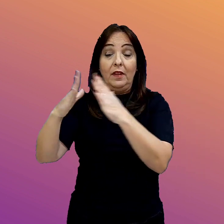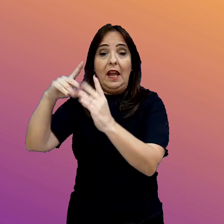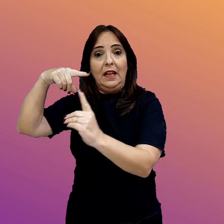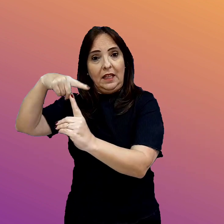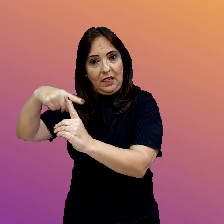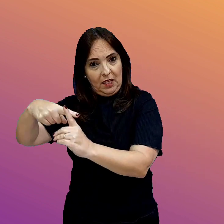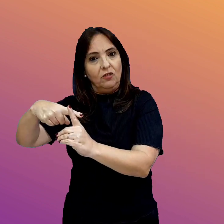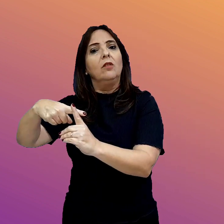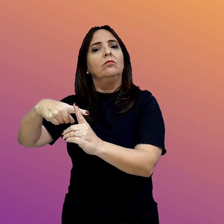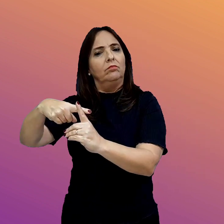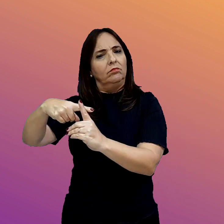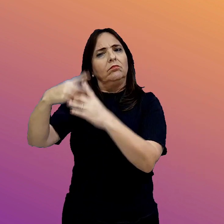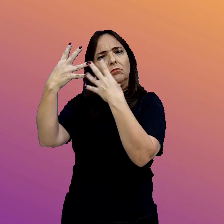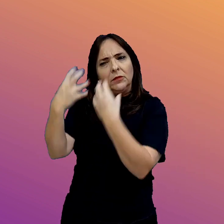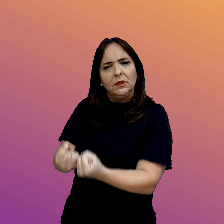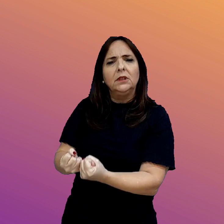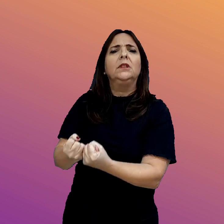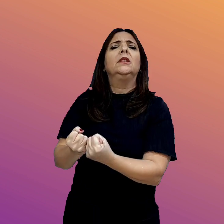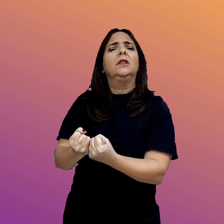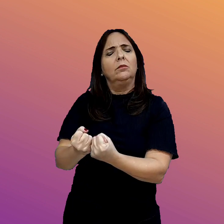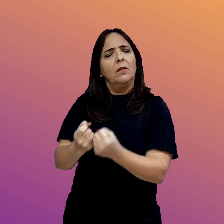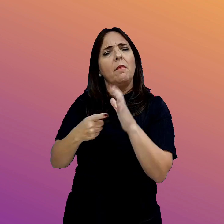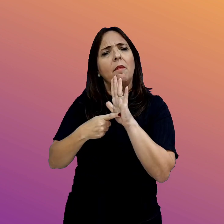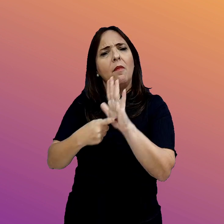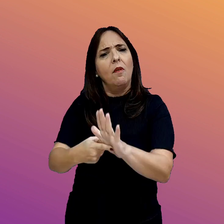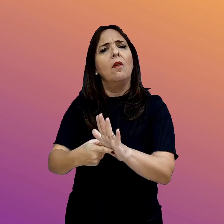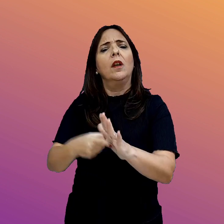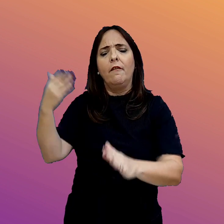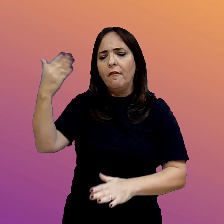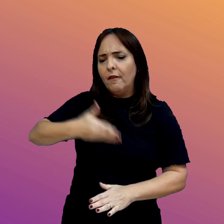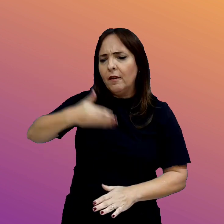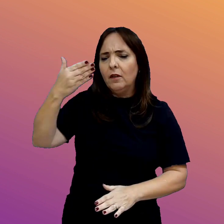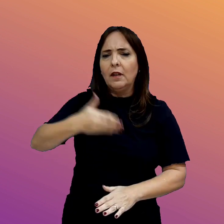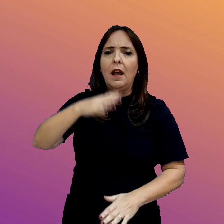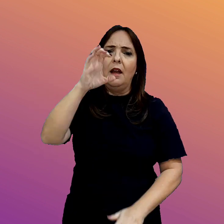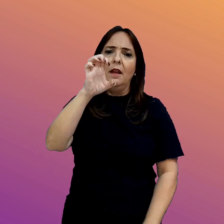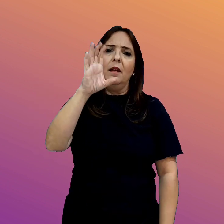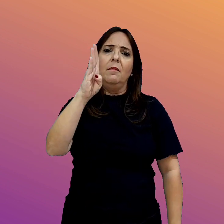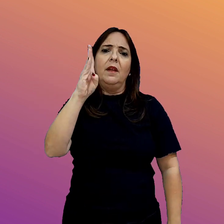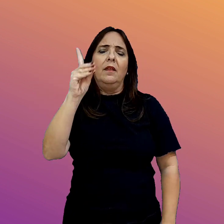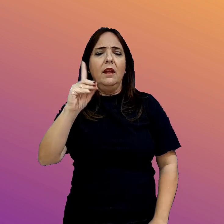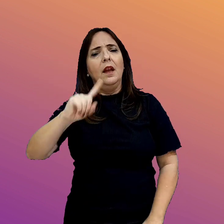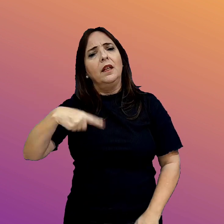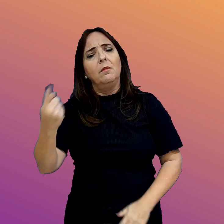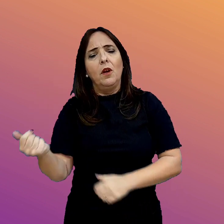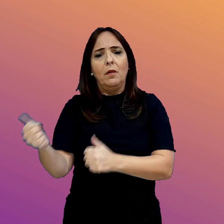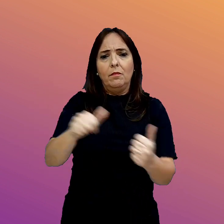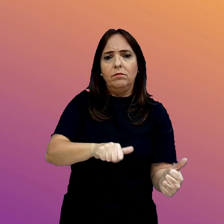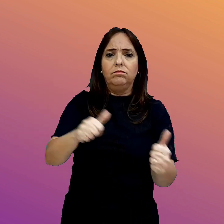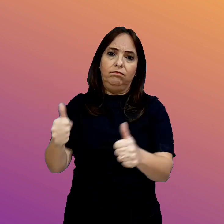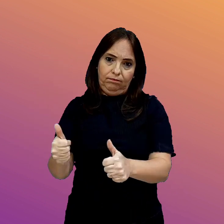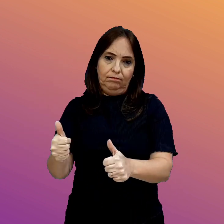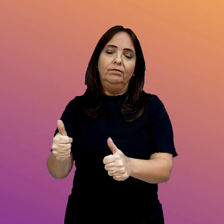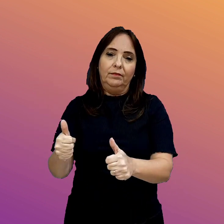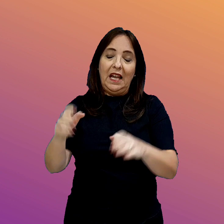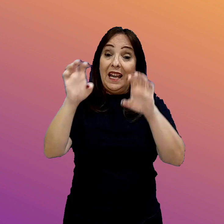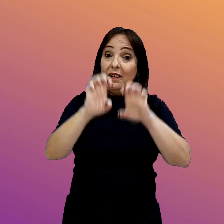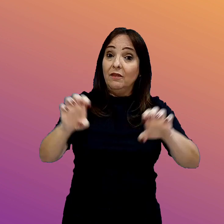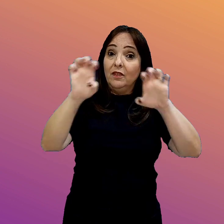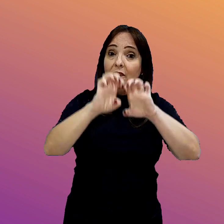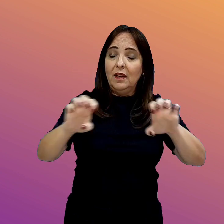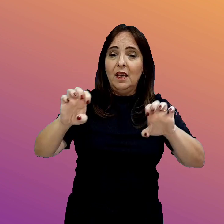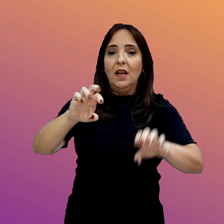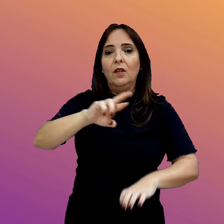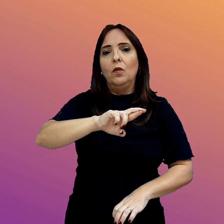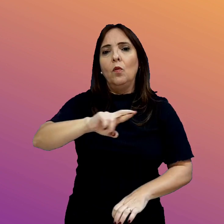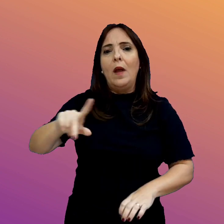com Jesus e aí frequentar uma classe e buscar o batismo. A evangelização não é tarefa única e exclusivamente da